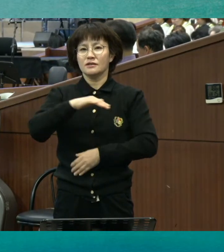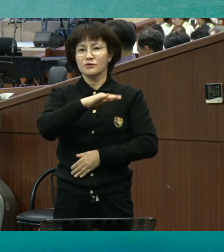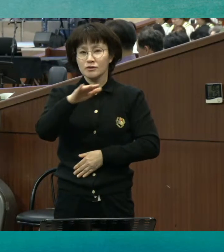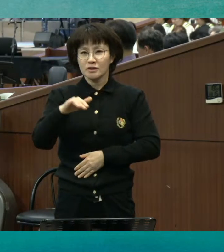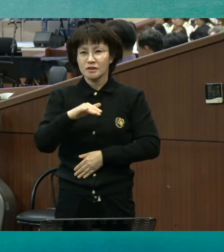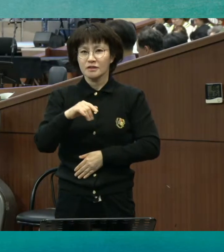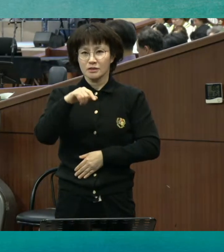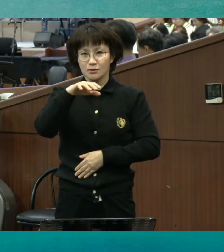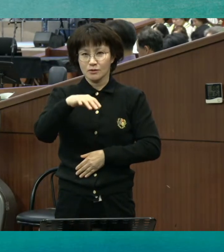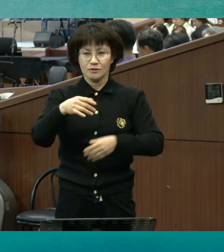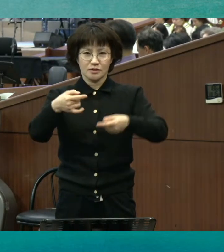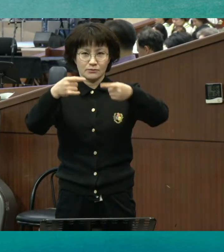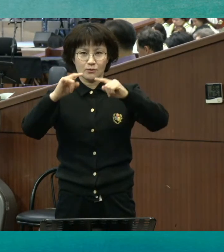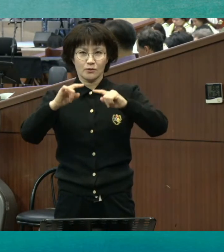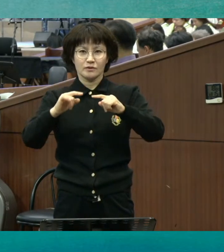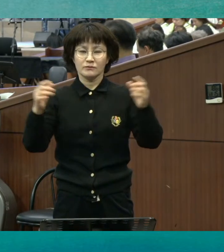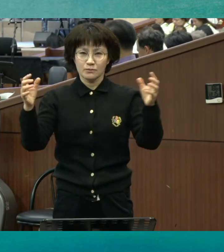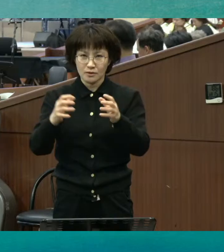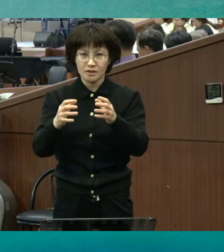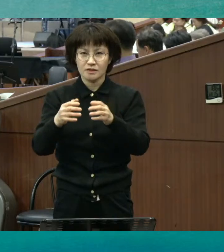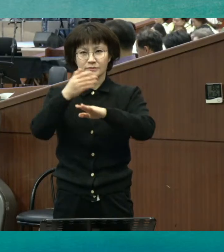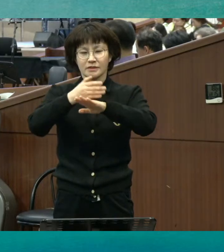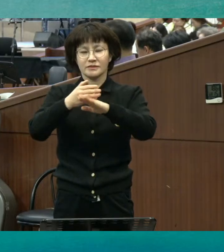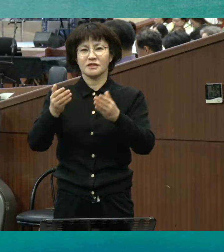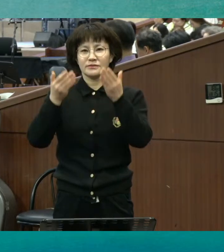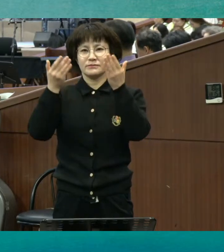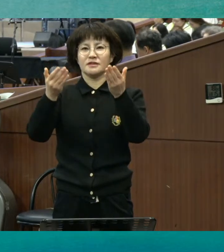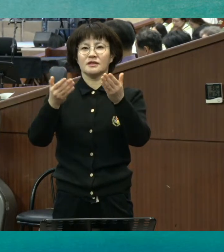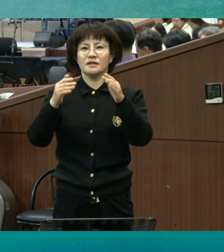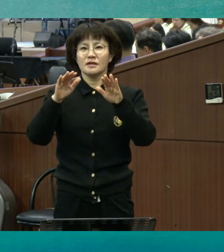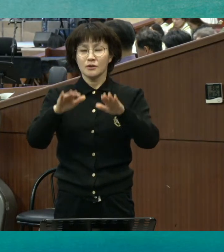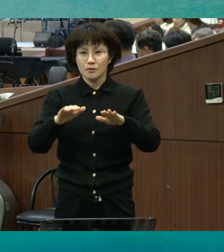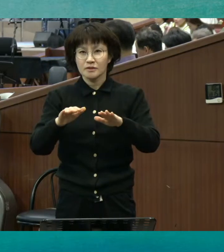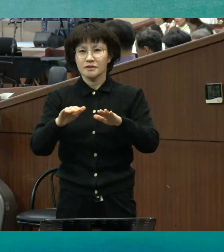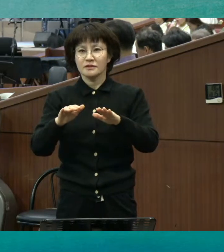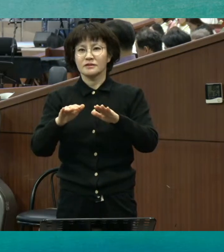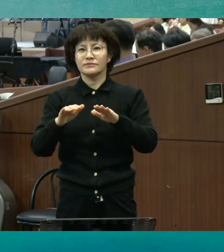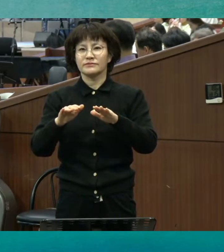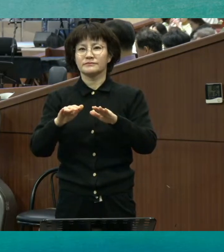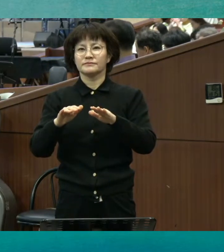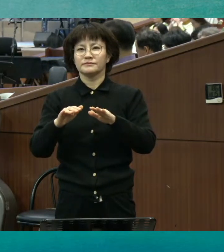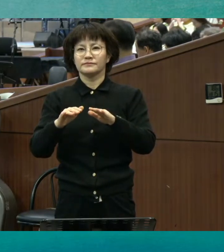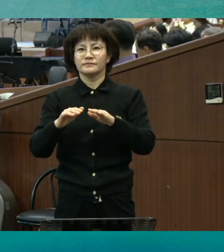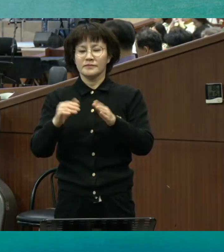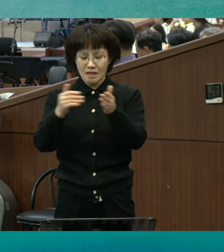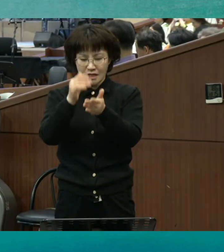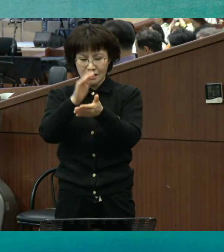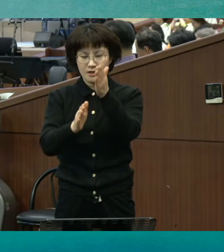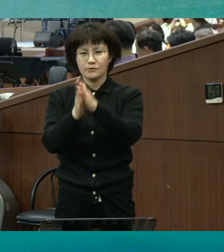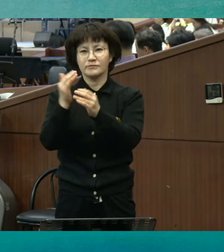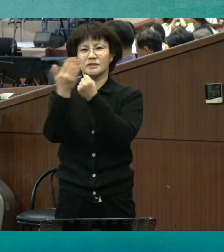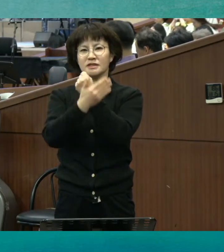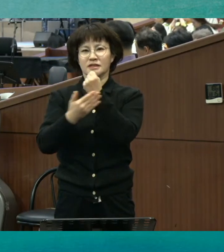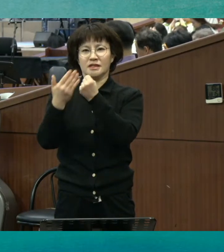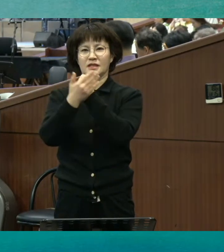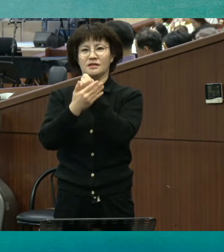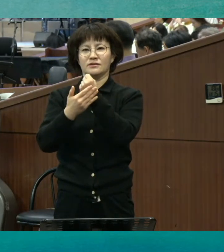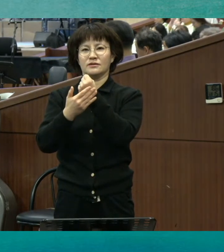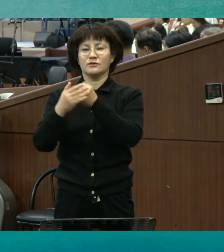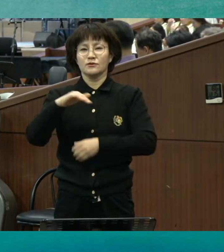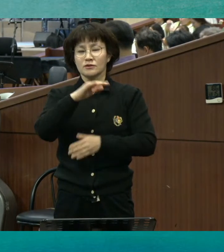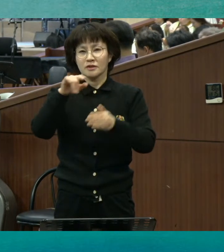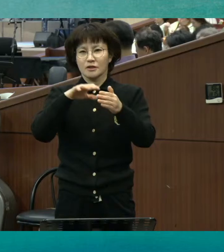은혜의 자리에 모이게 하여 주셨음을 믿습니다. 모이게 하여 주셨사오니 오늘도 한량없는 은혜로 우리